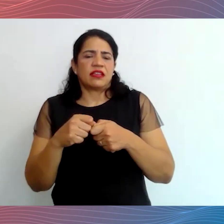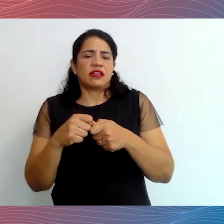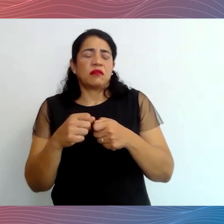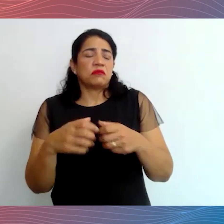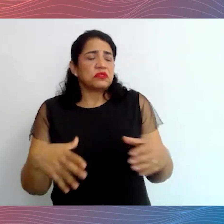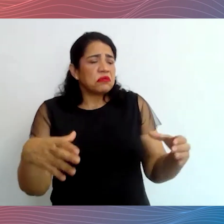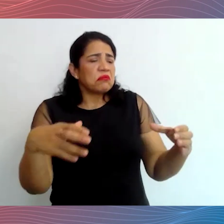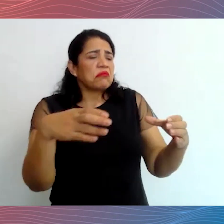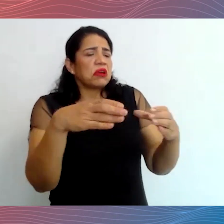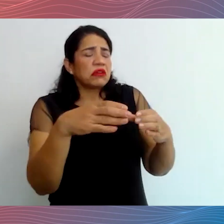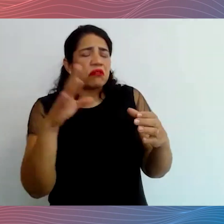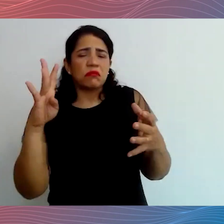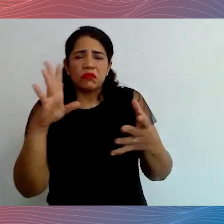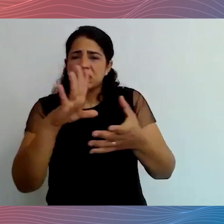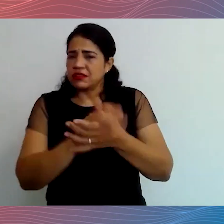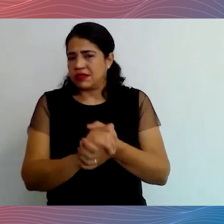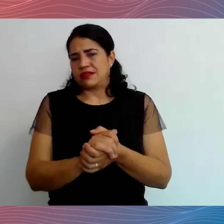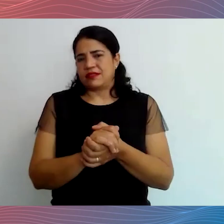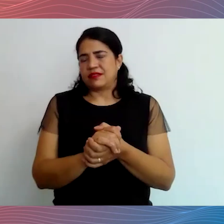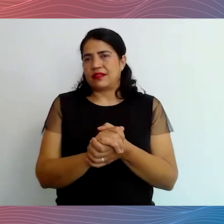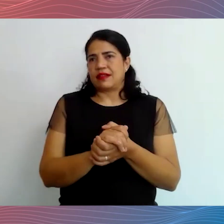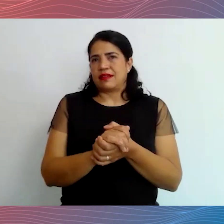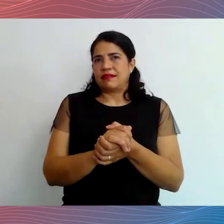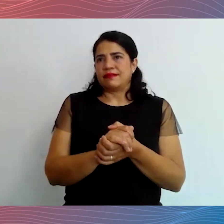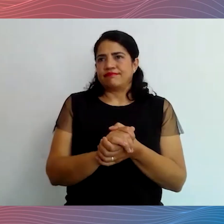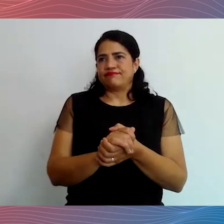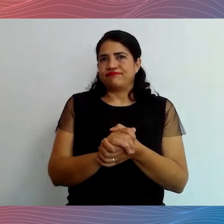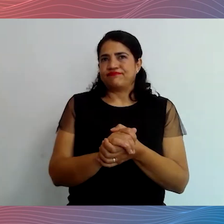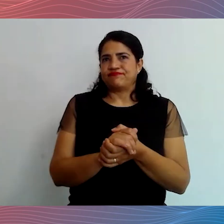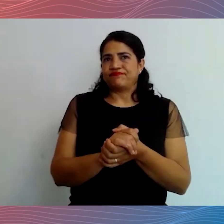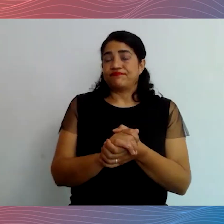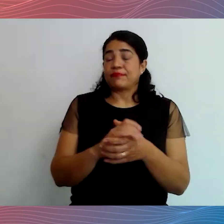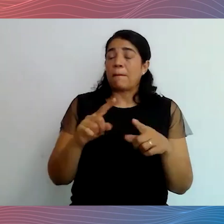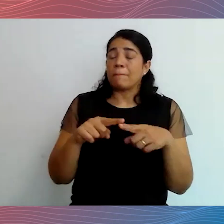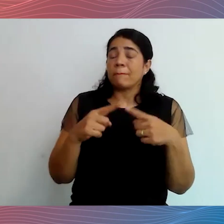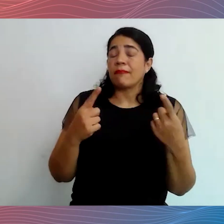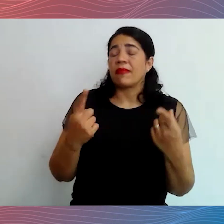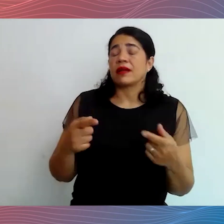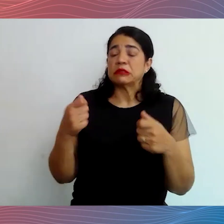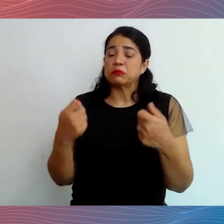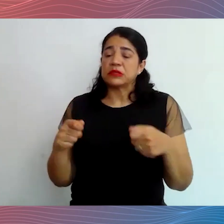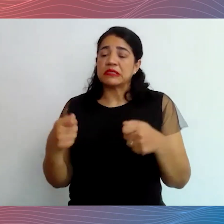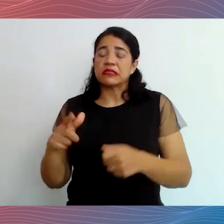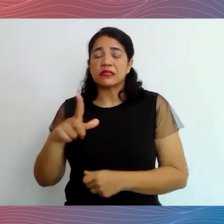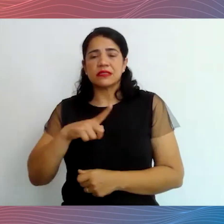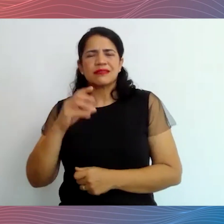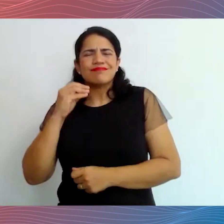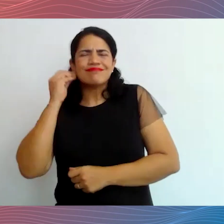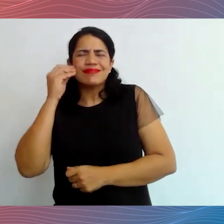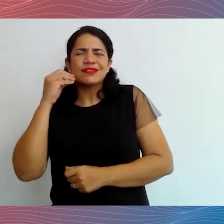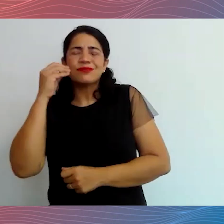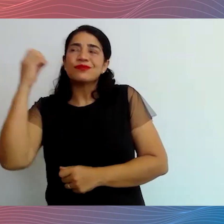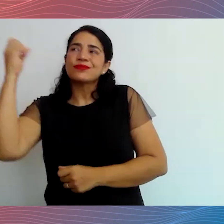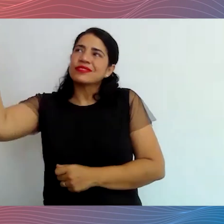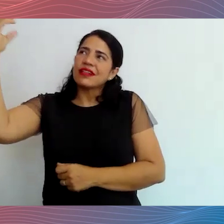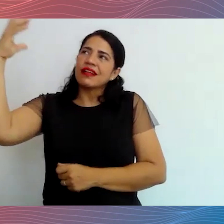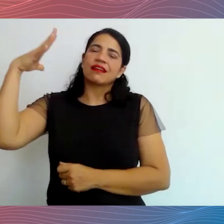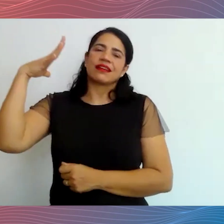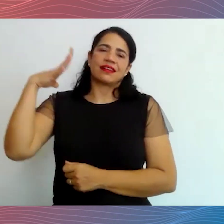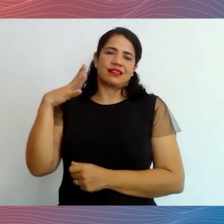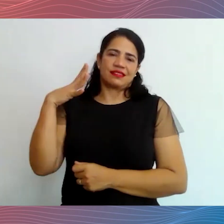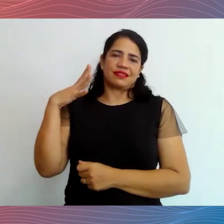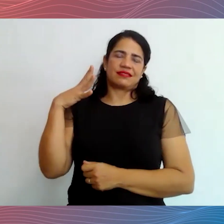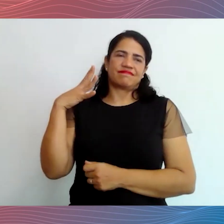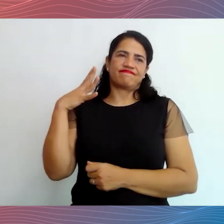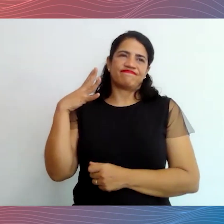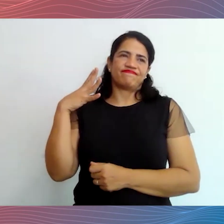se não irmos para essa linha do desfrute da graça. Esse estilo antigo de um